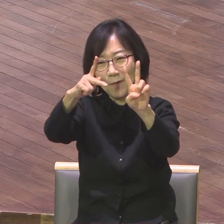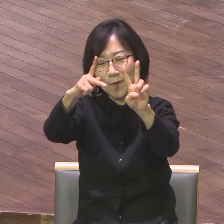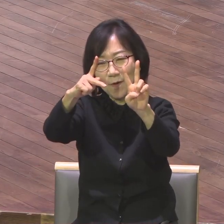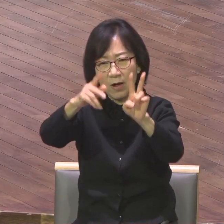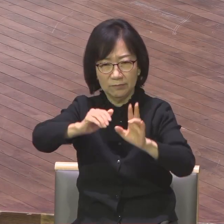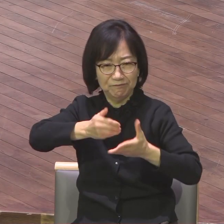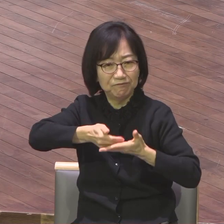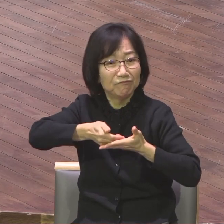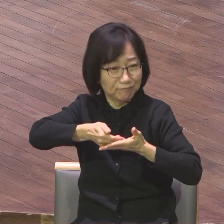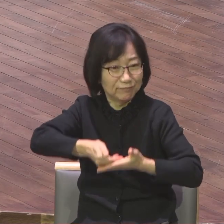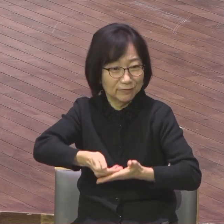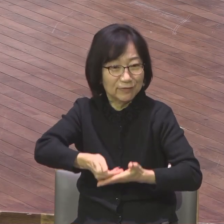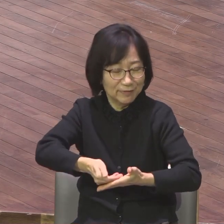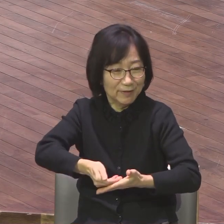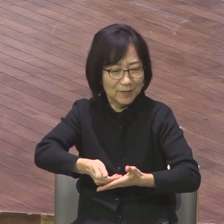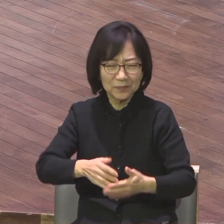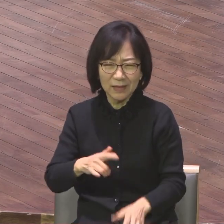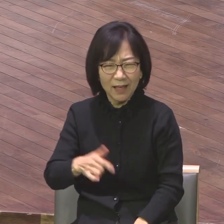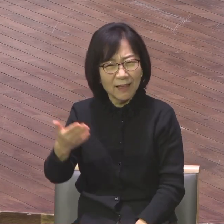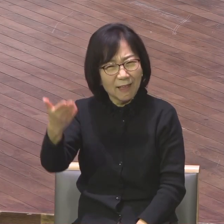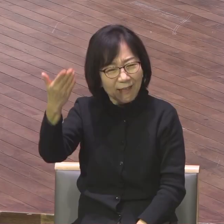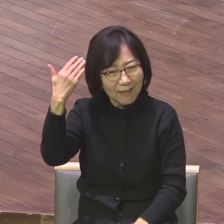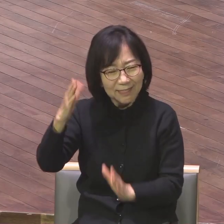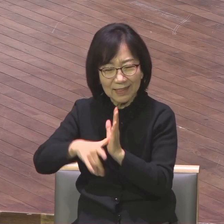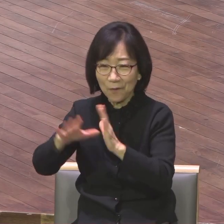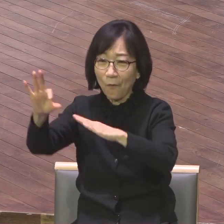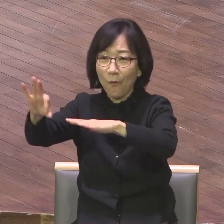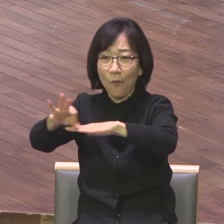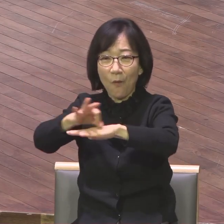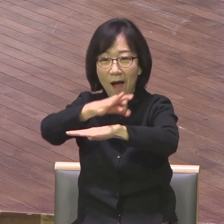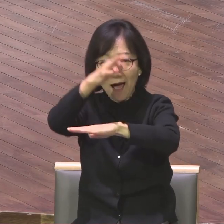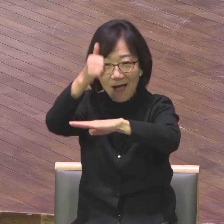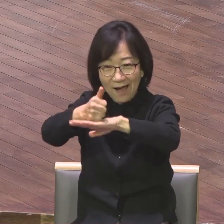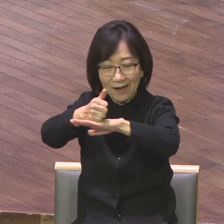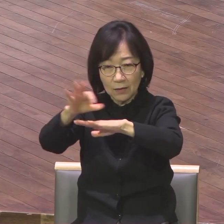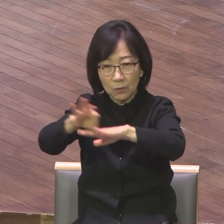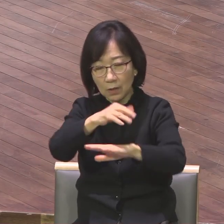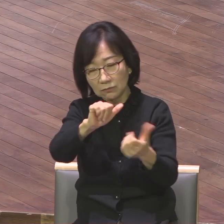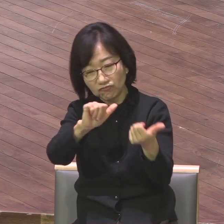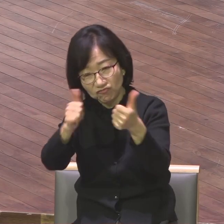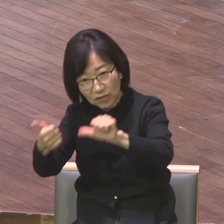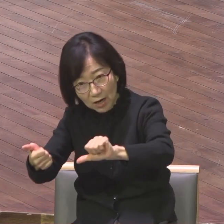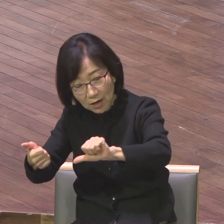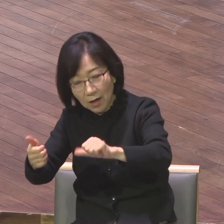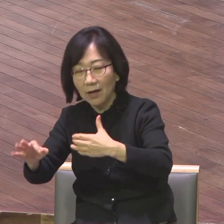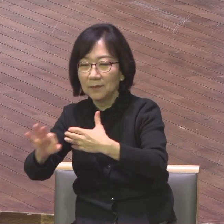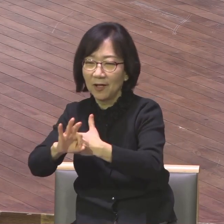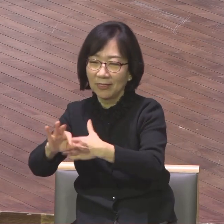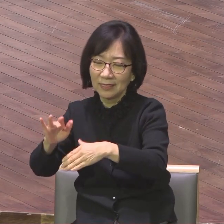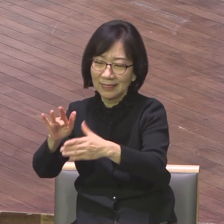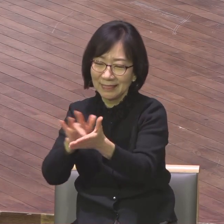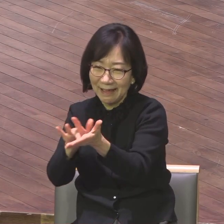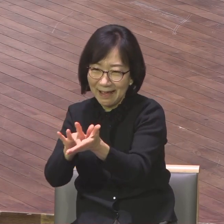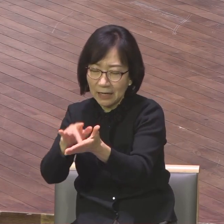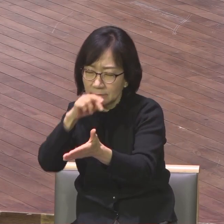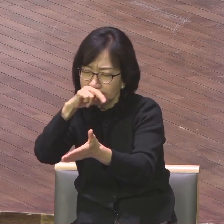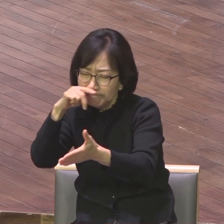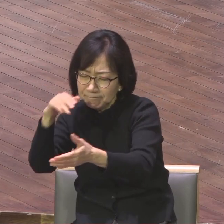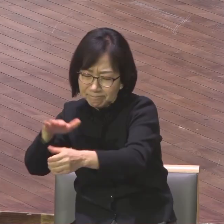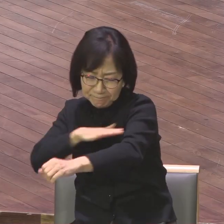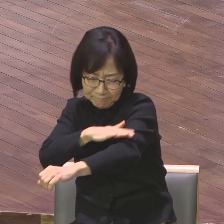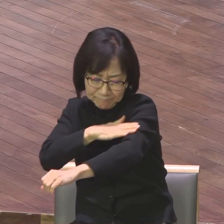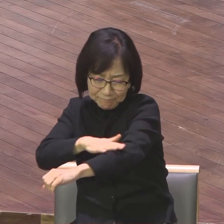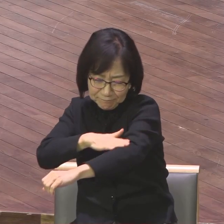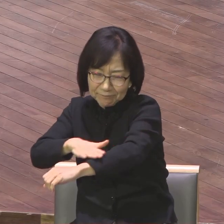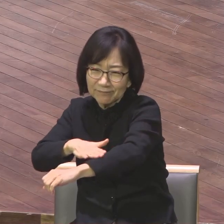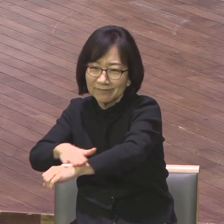32kg. 그러니까 왕의 장례 때 사용했던 이 향품의 양이 이 정도였어요. 그